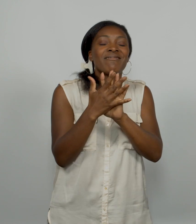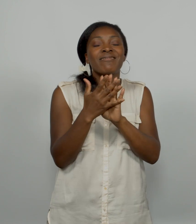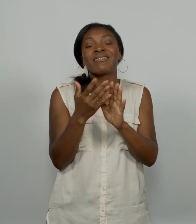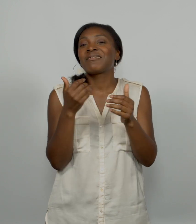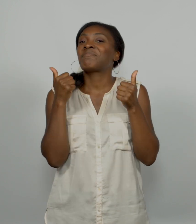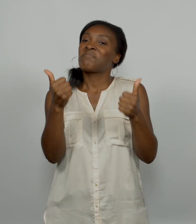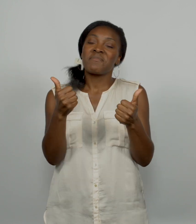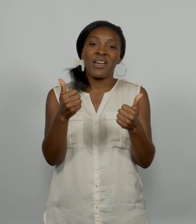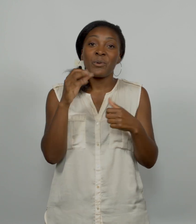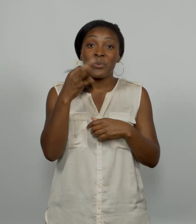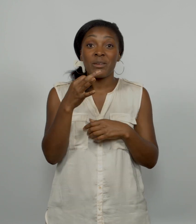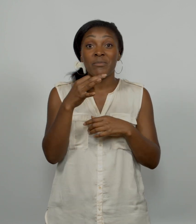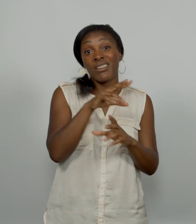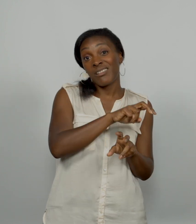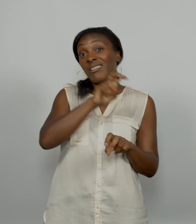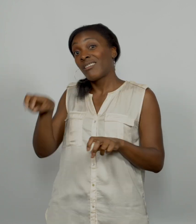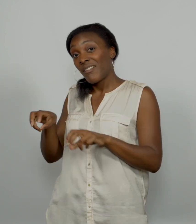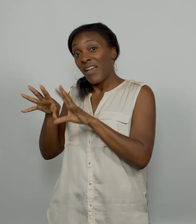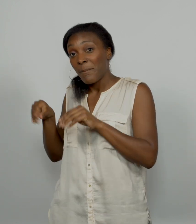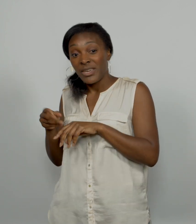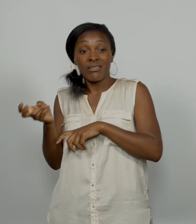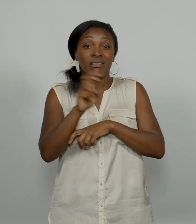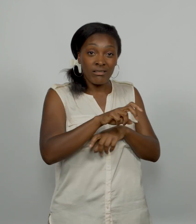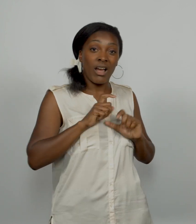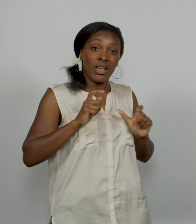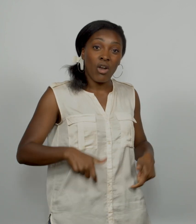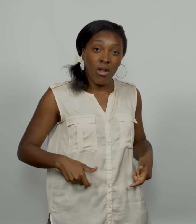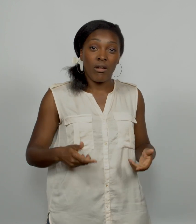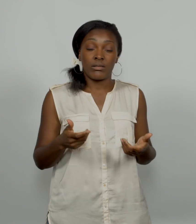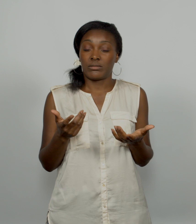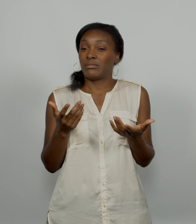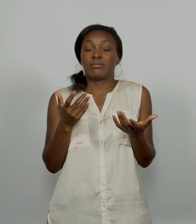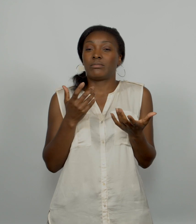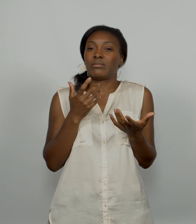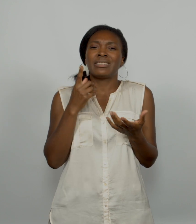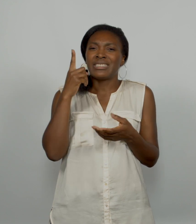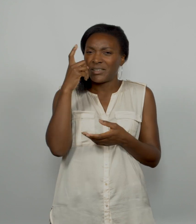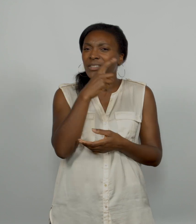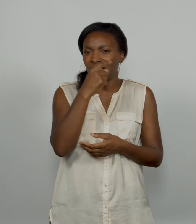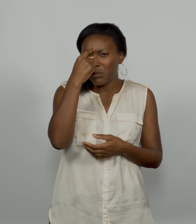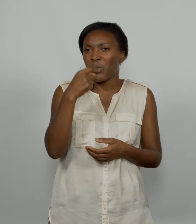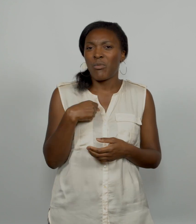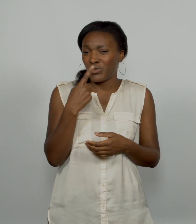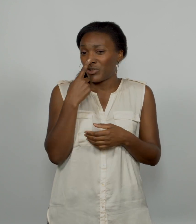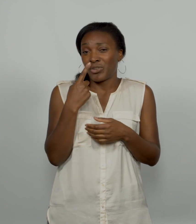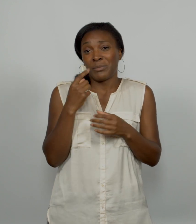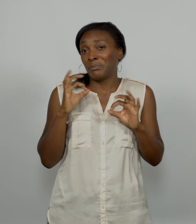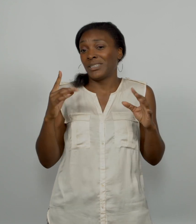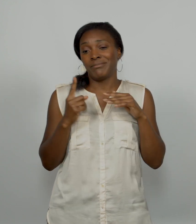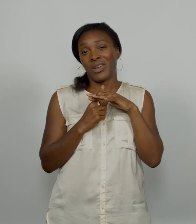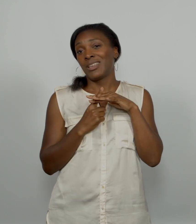possible à ce moment-là. Mais dans la famille, à l'école, c'était très difficile pour moi. J'étais